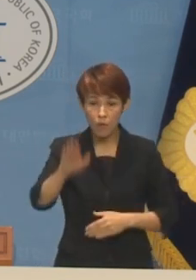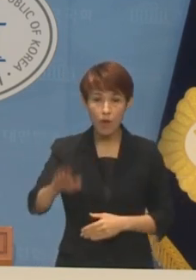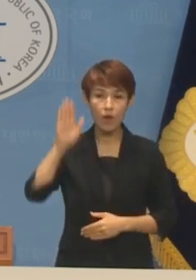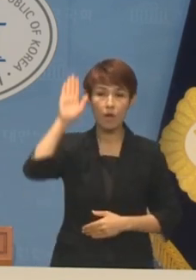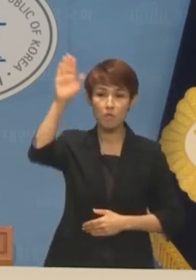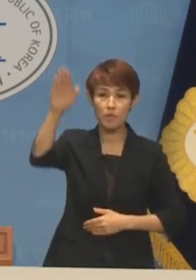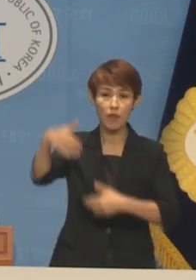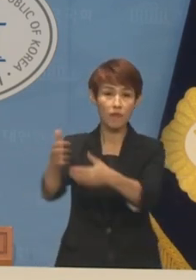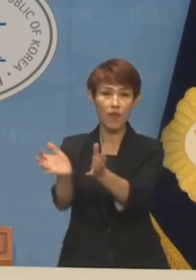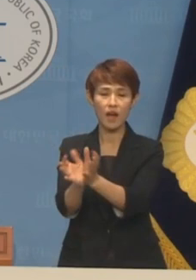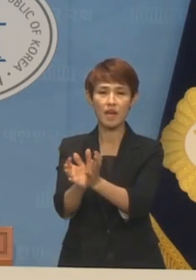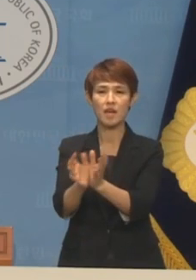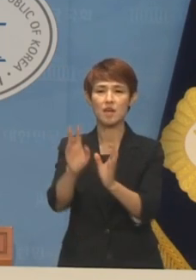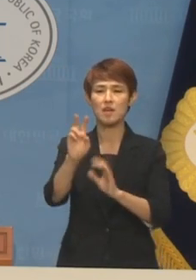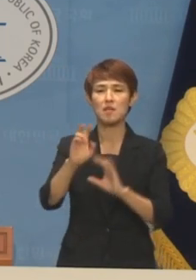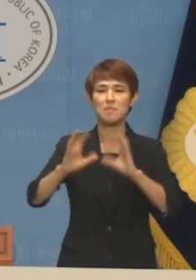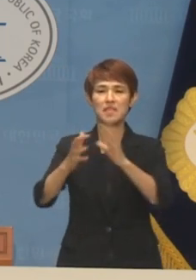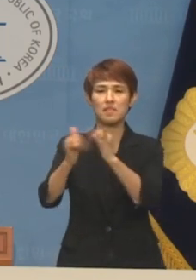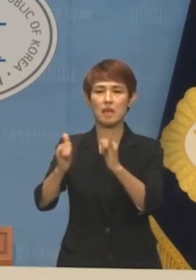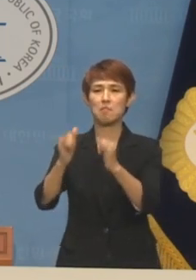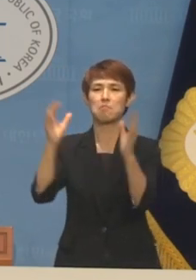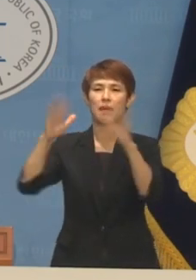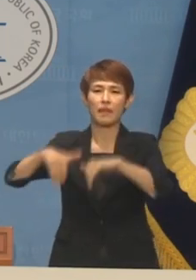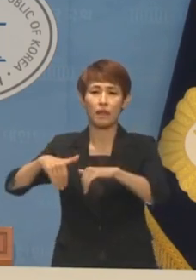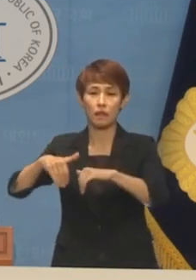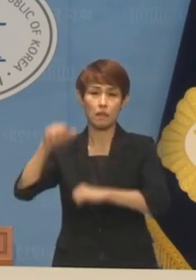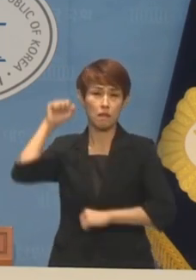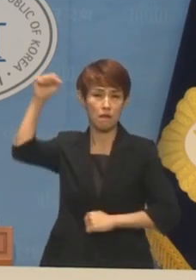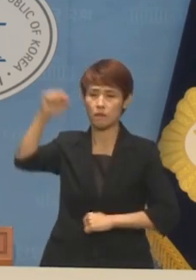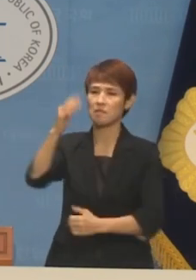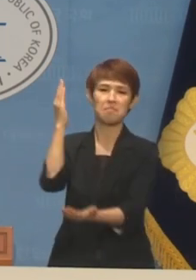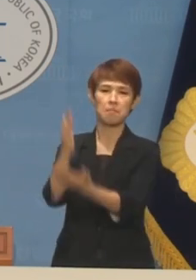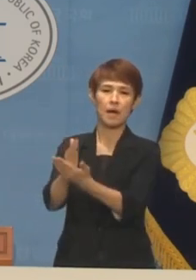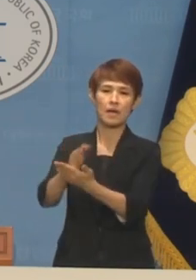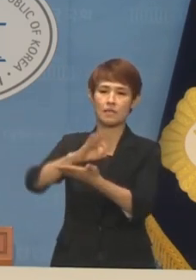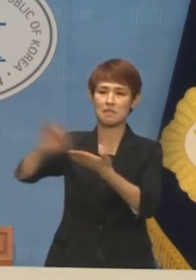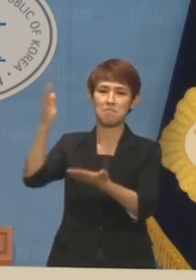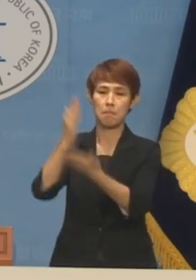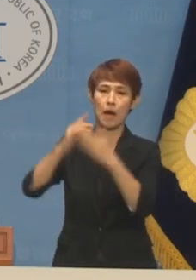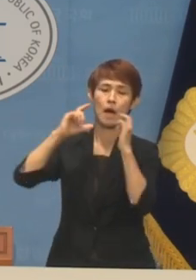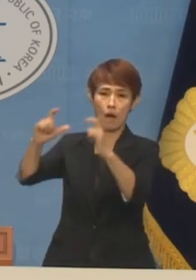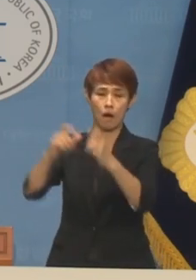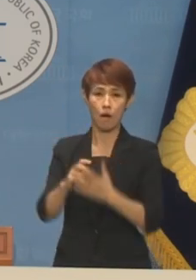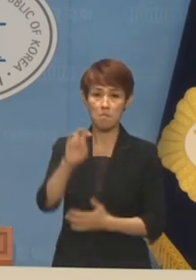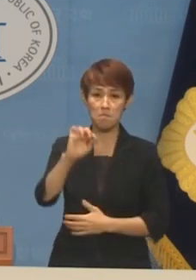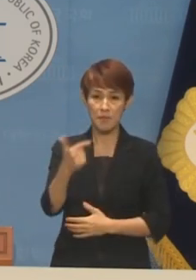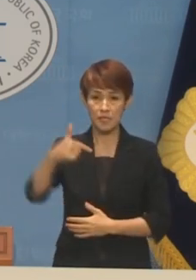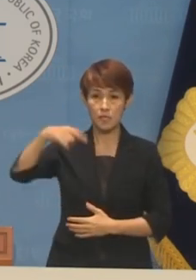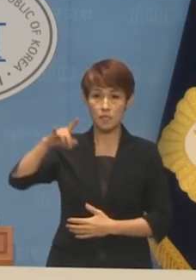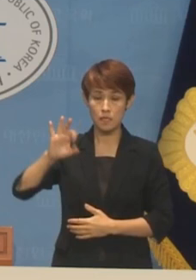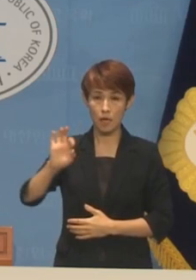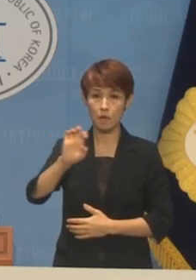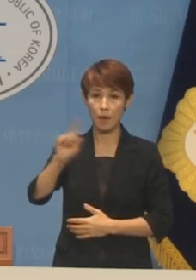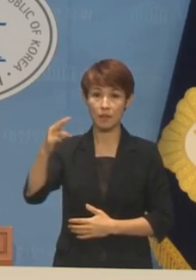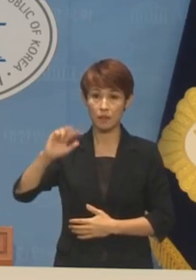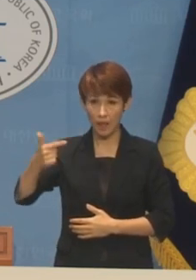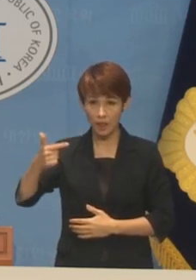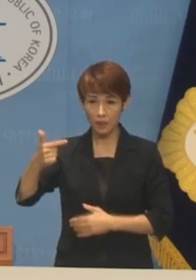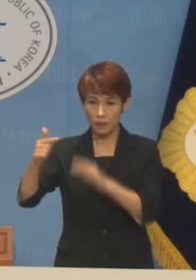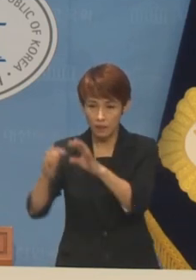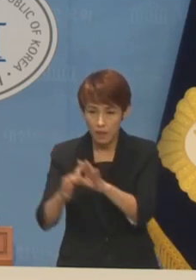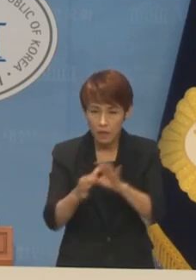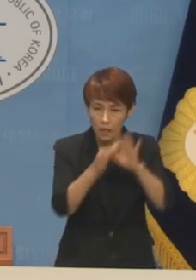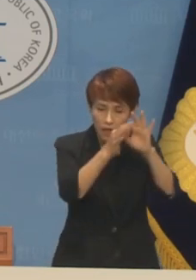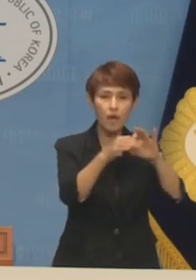미래통합당의 민생파탄 구호는 불허했습니다. 민생 파탄이라는 구호가 문재인